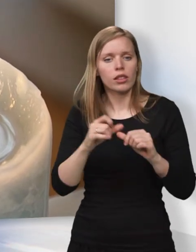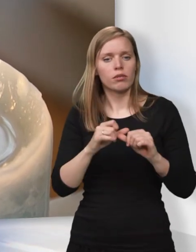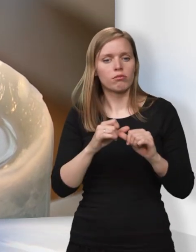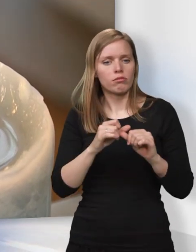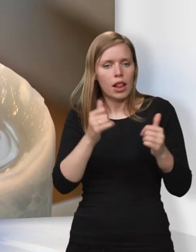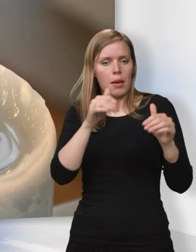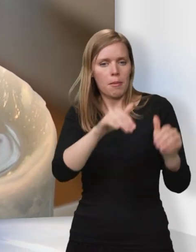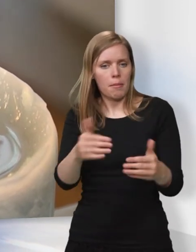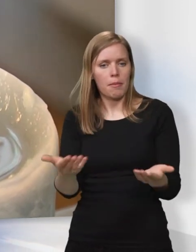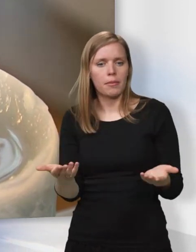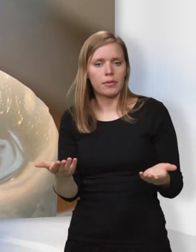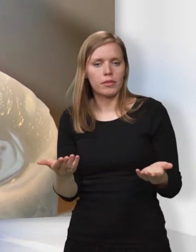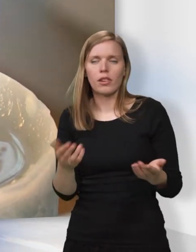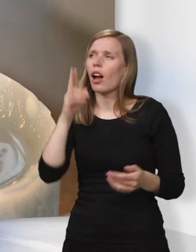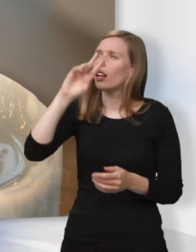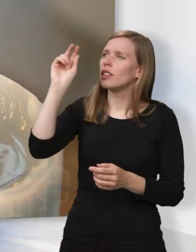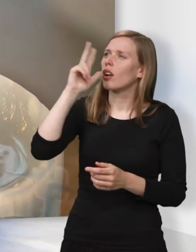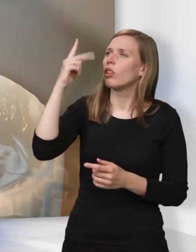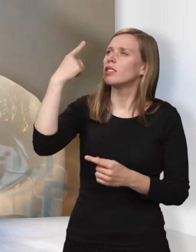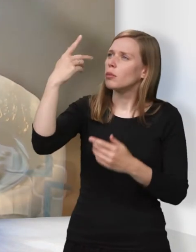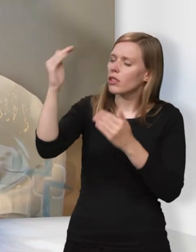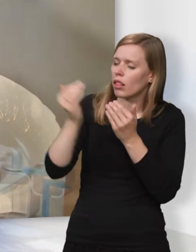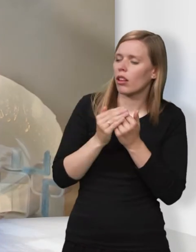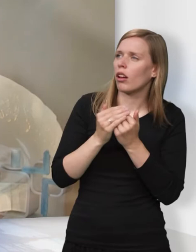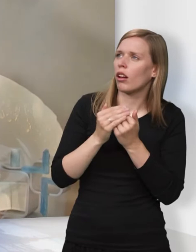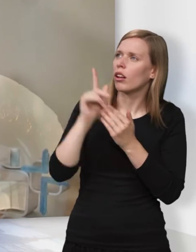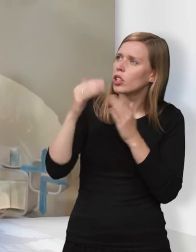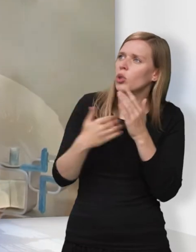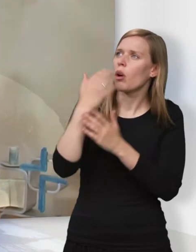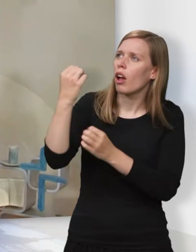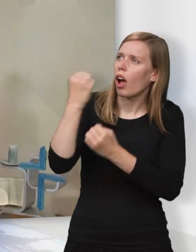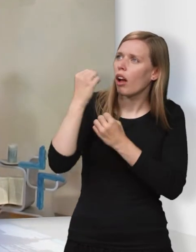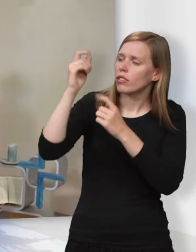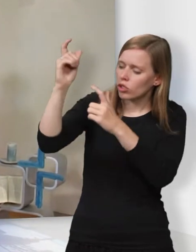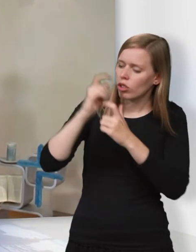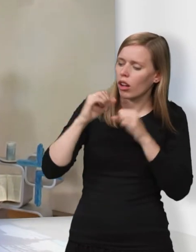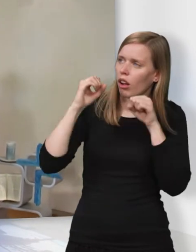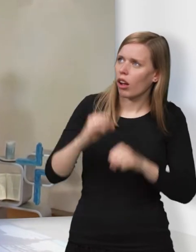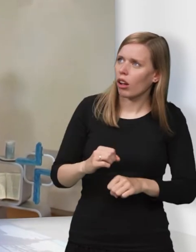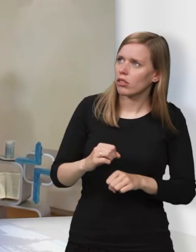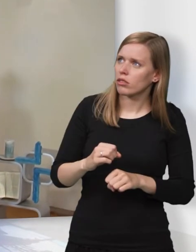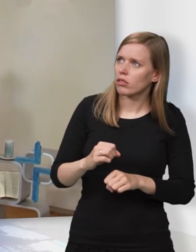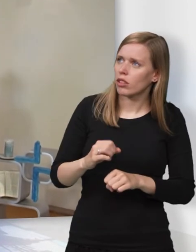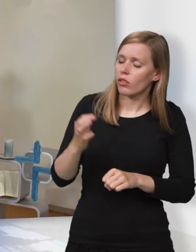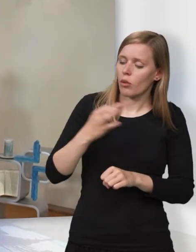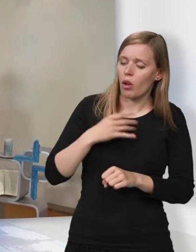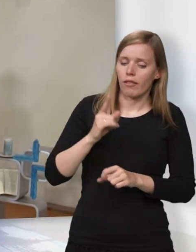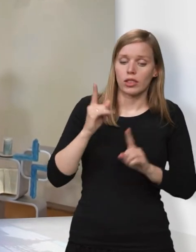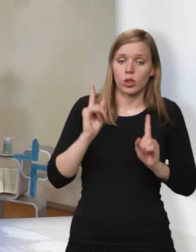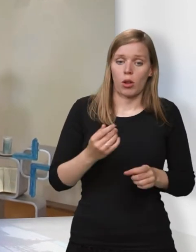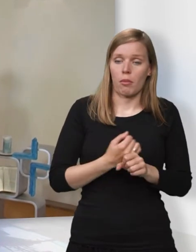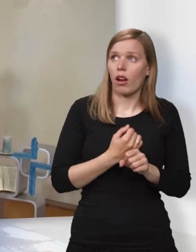Heiliger Gott, du bist jetzt nahe und du kannst mir neue Kraft schenken für all das, was ich tun darf und soll.